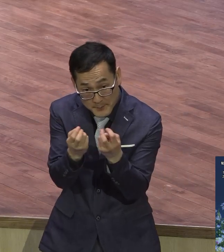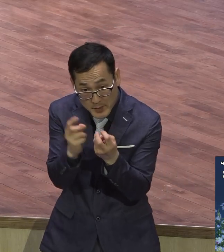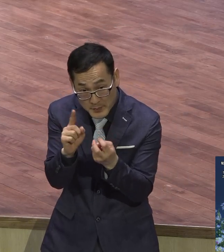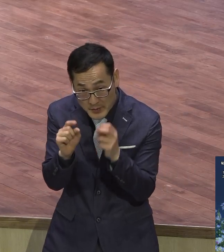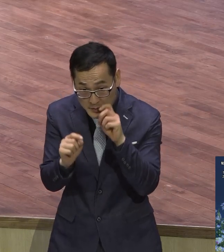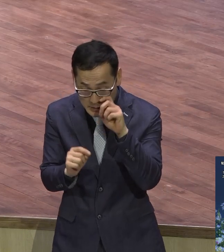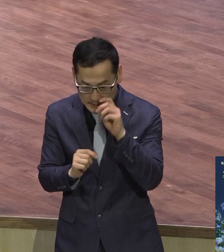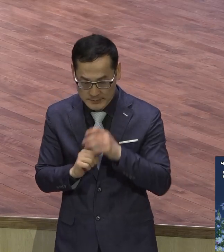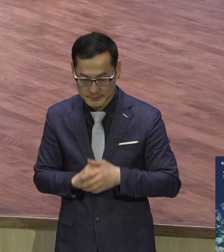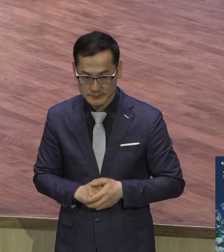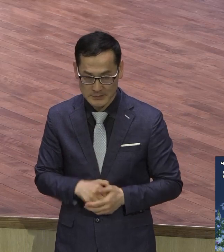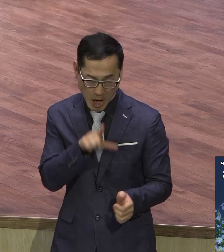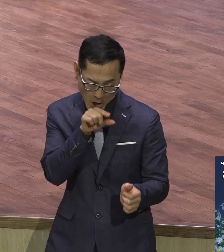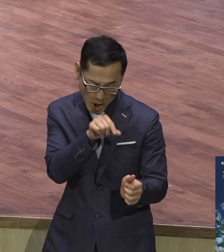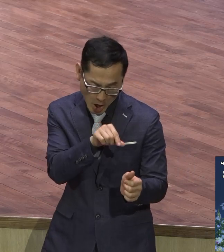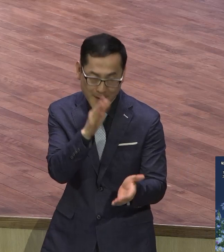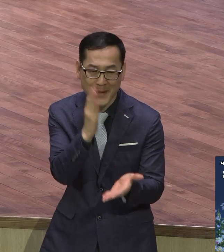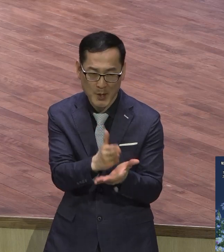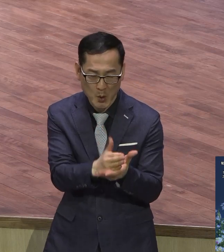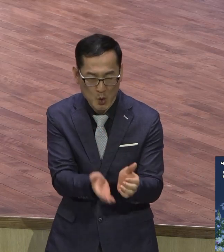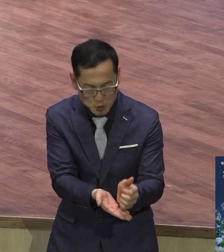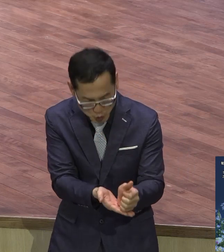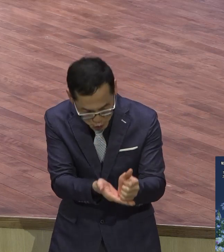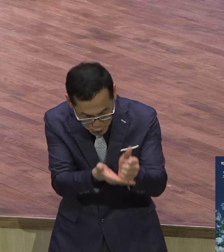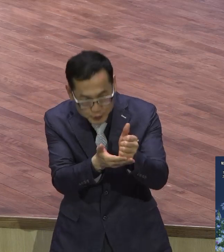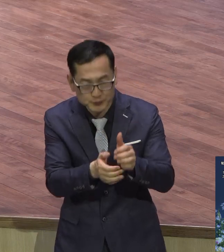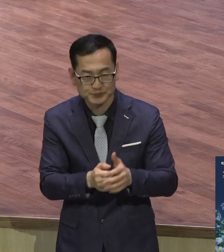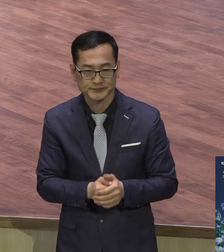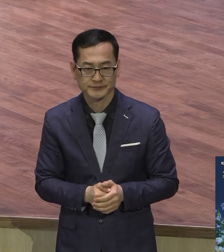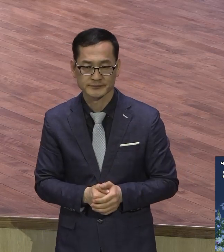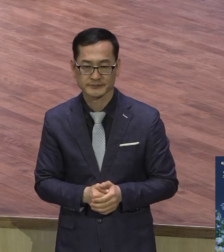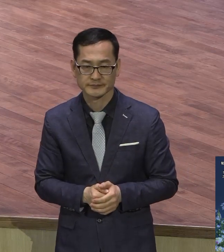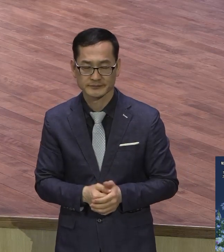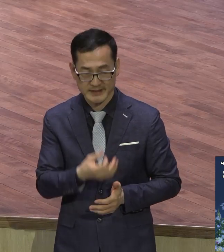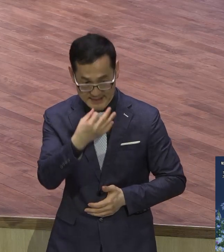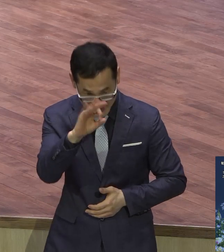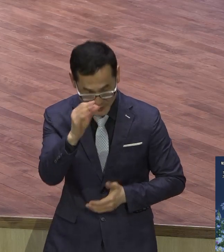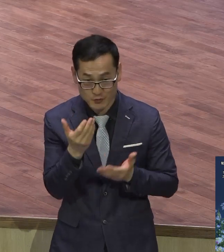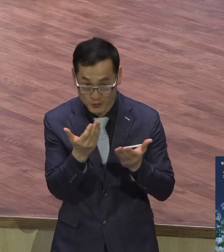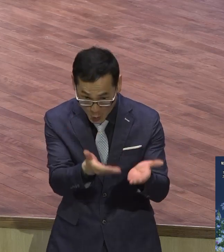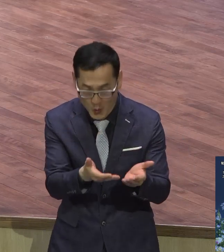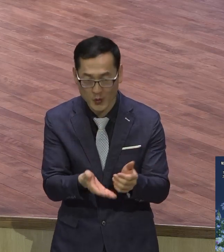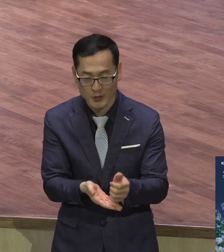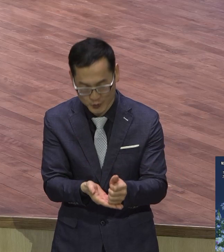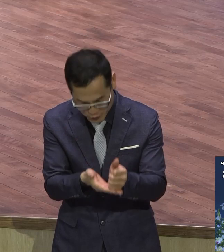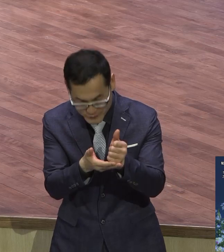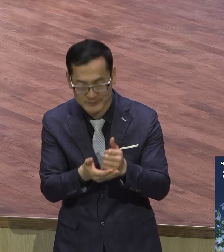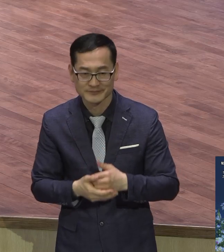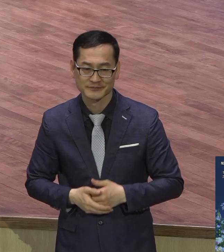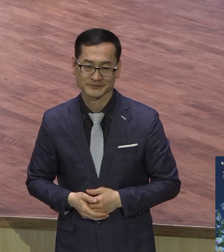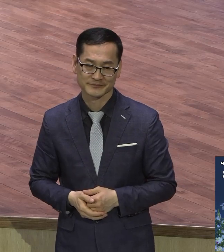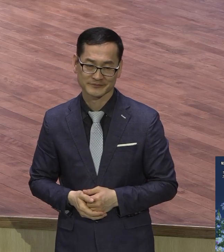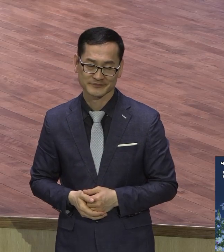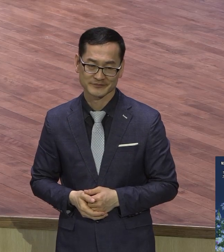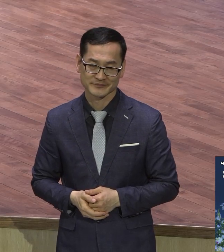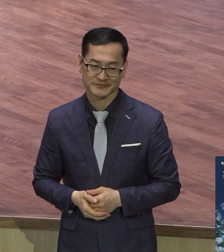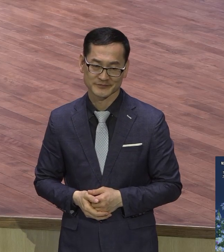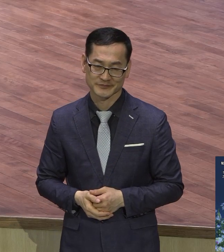잔소리 대신에 존중 해줘야 돼요. 인격 존중을 해줘야 돼요.